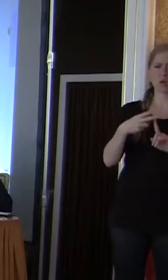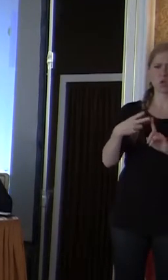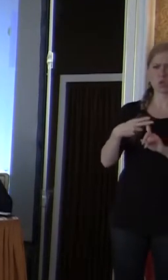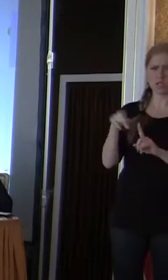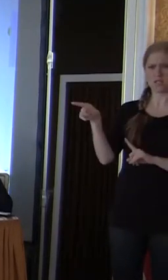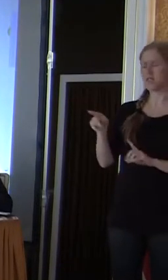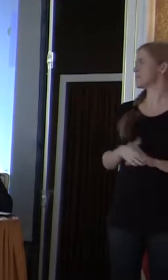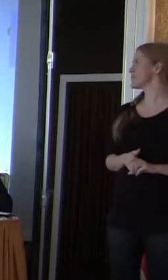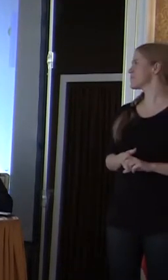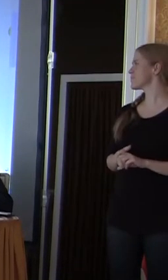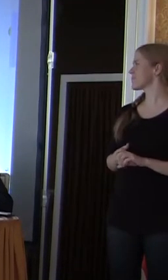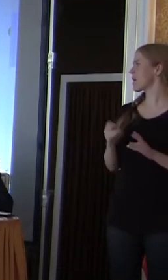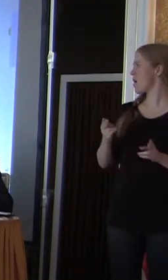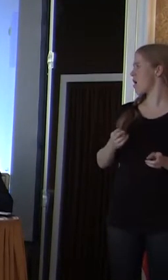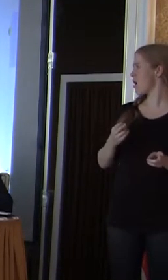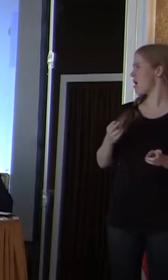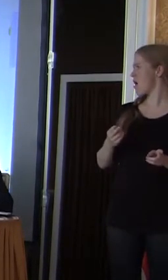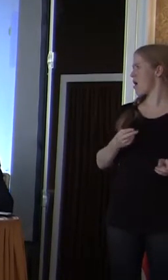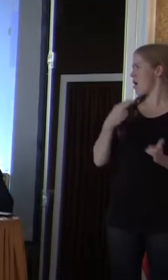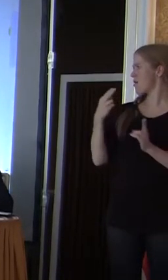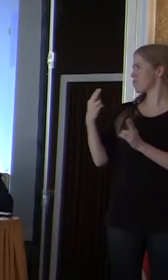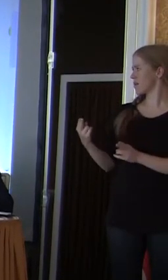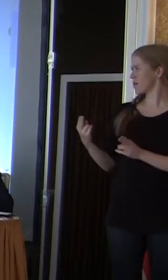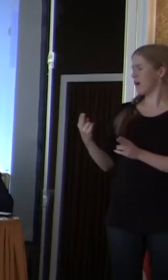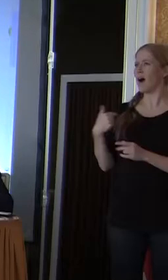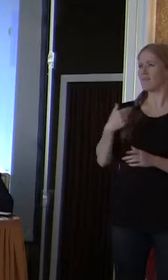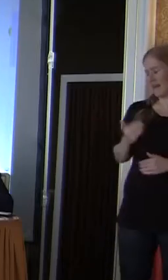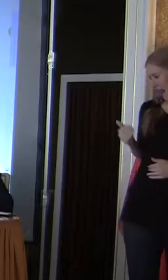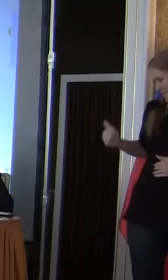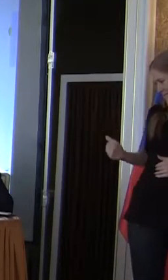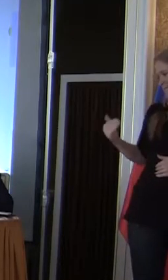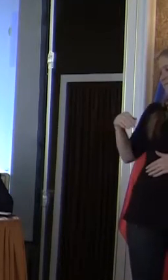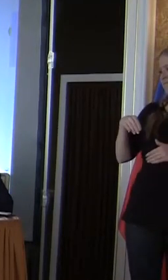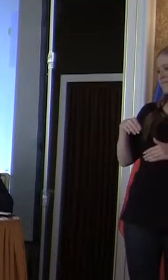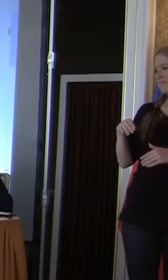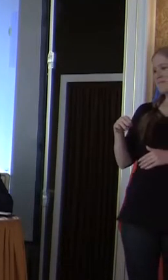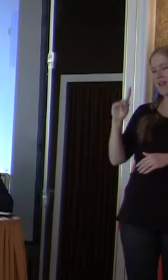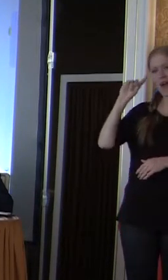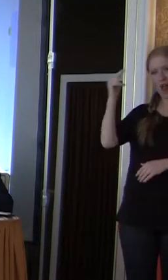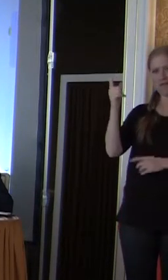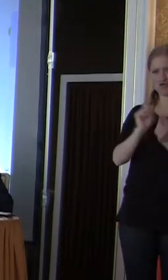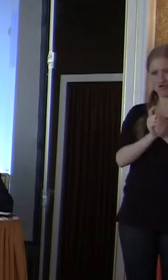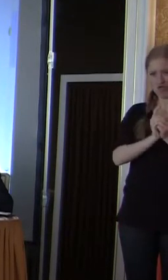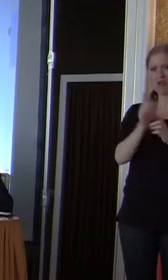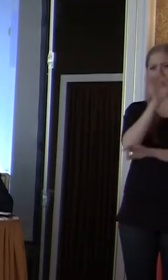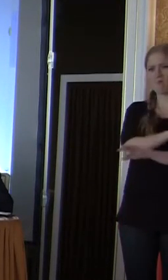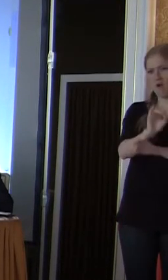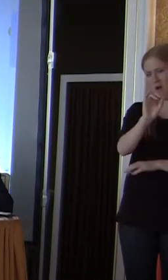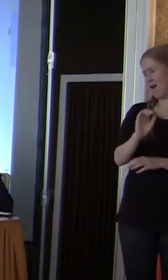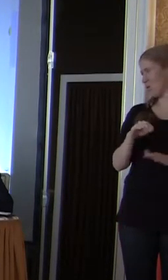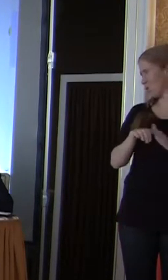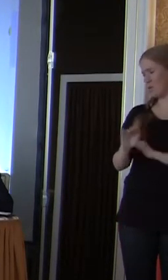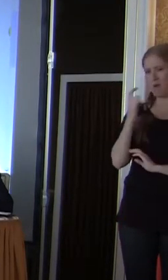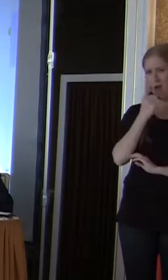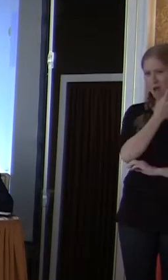dobrý den, vedle něj a zároveň vedle mě je Hlavní řešitel projektu